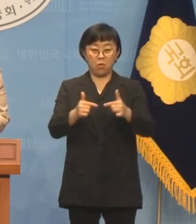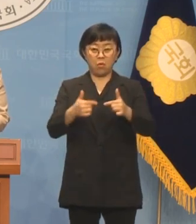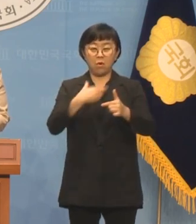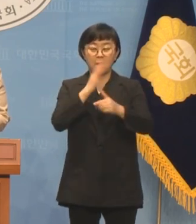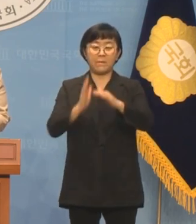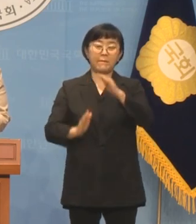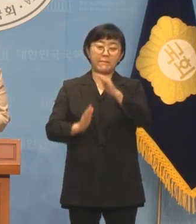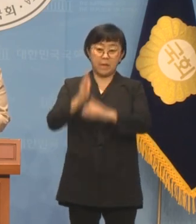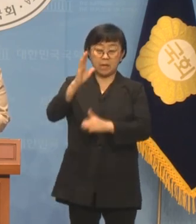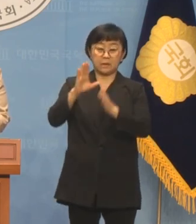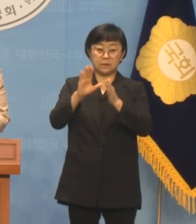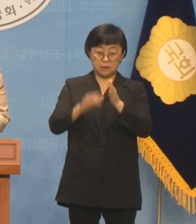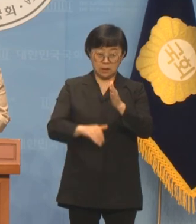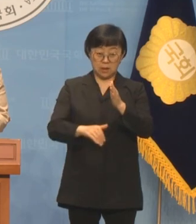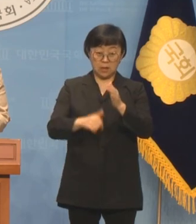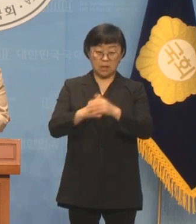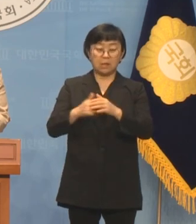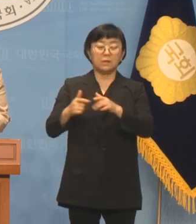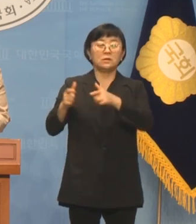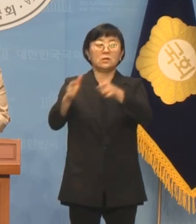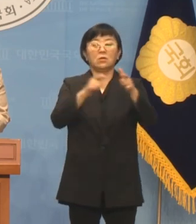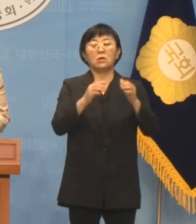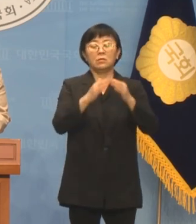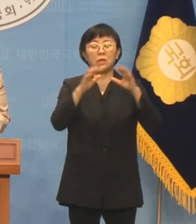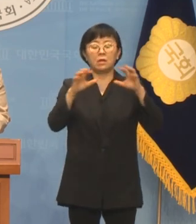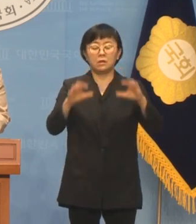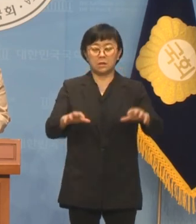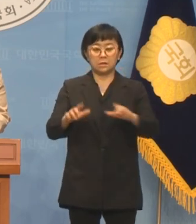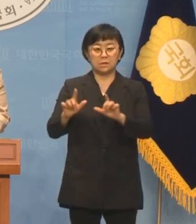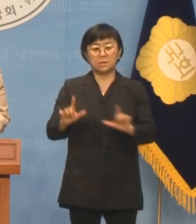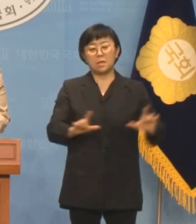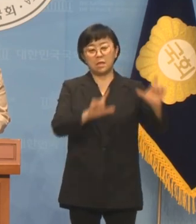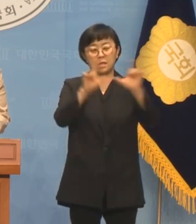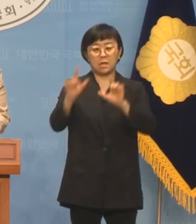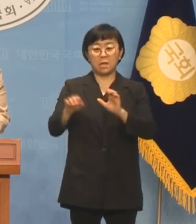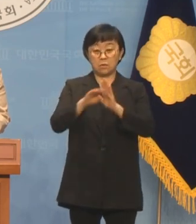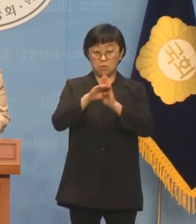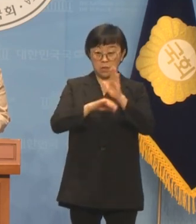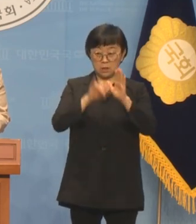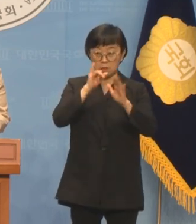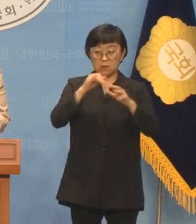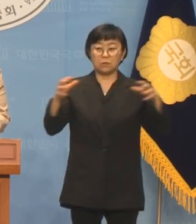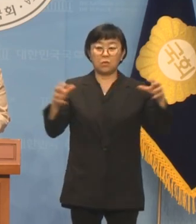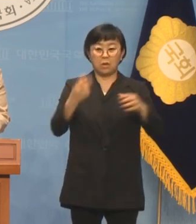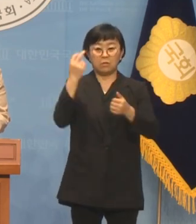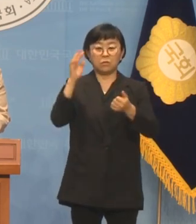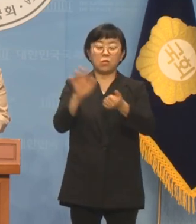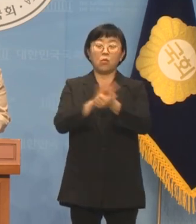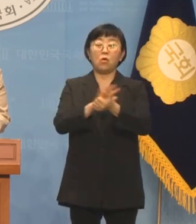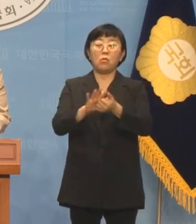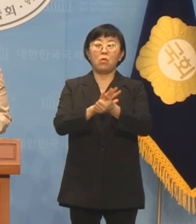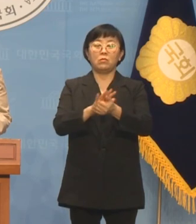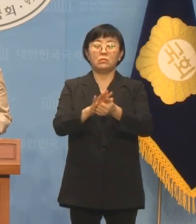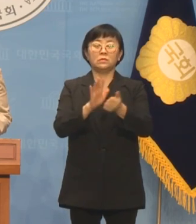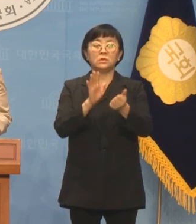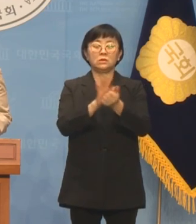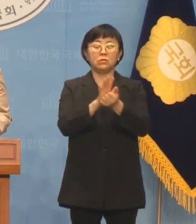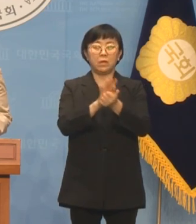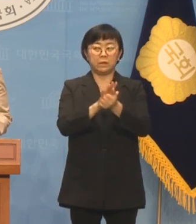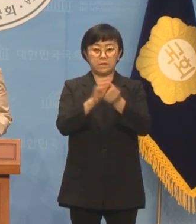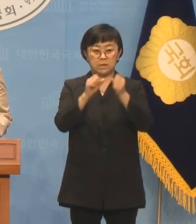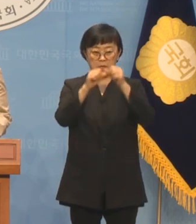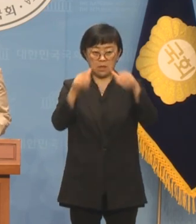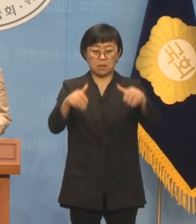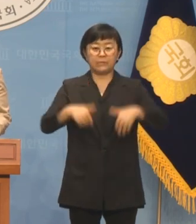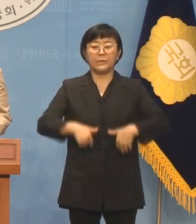시대를 대비해 지역과 마을에서 전 생애 동안 이루어지는 통합 돌봄 지원 체계로